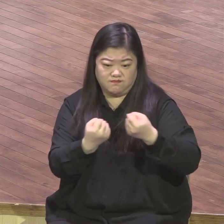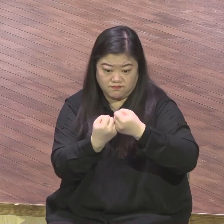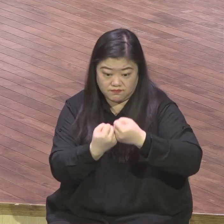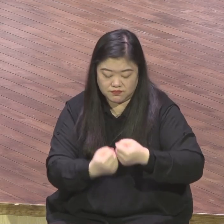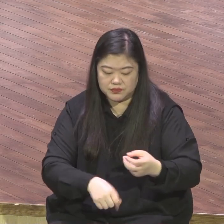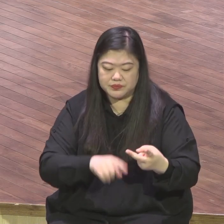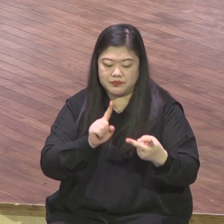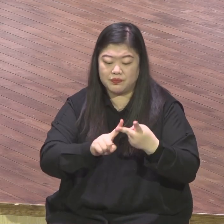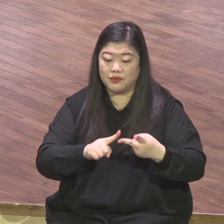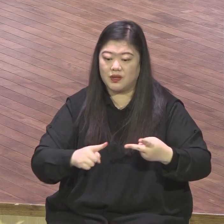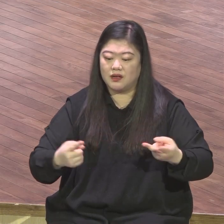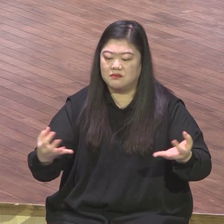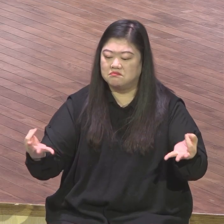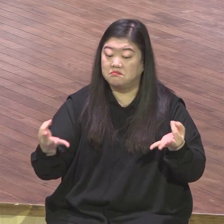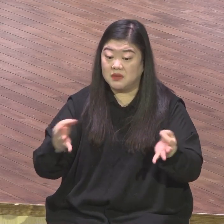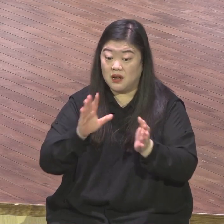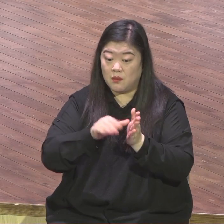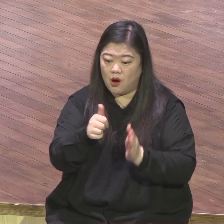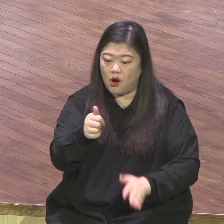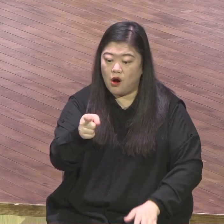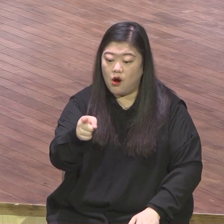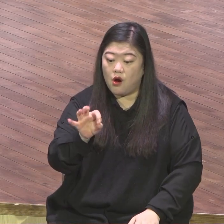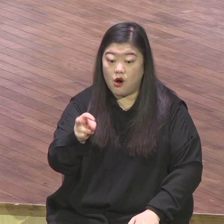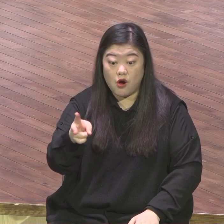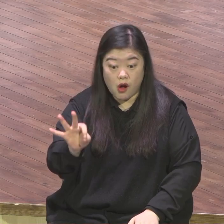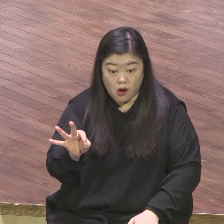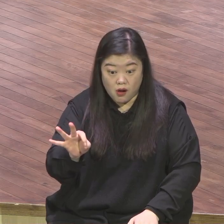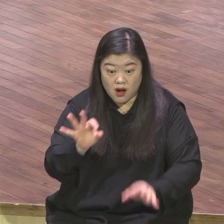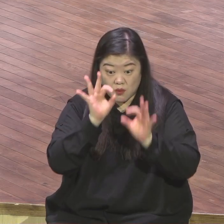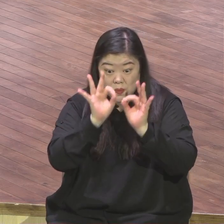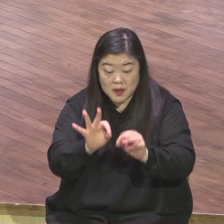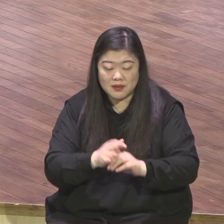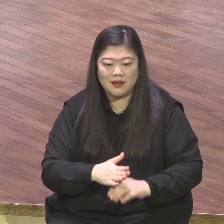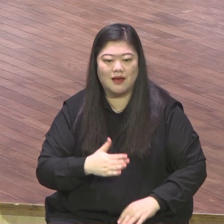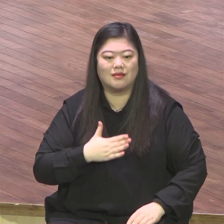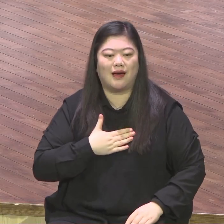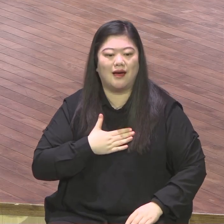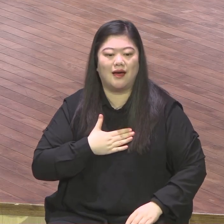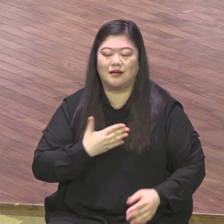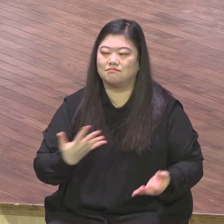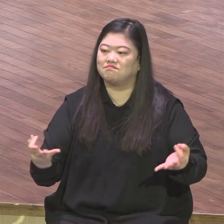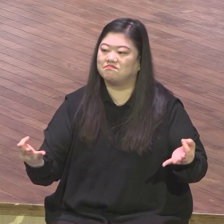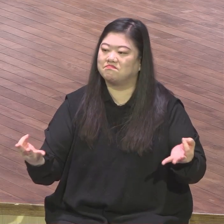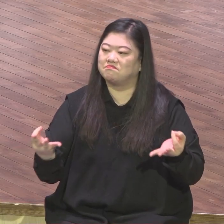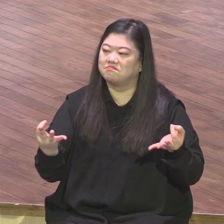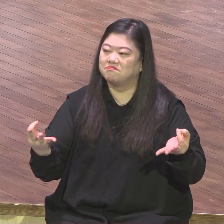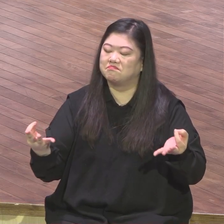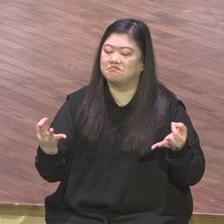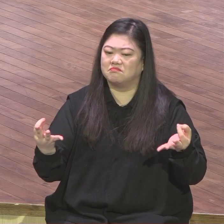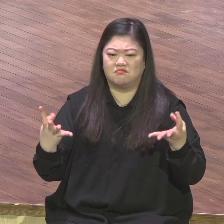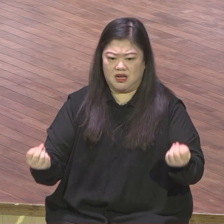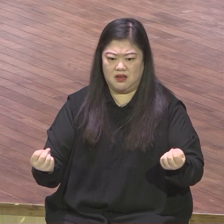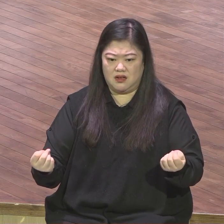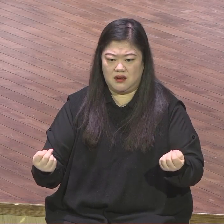많아요. 자기를 이런 사람 있으면요 계속 다툽니다. 허영이죠, 허영.